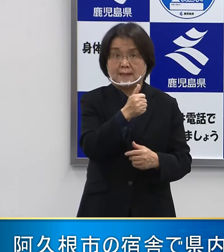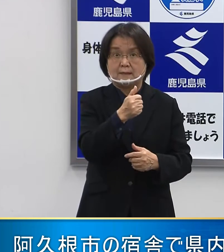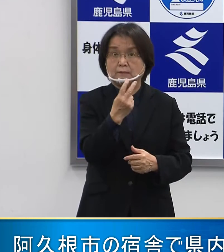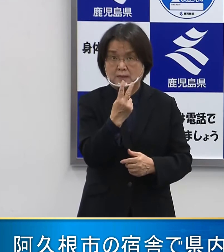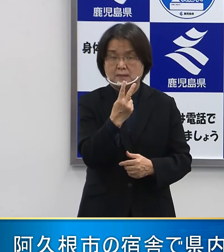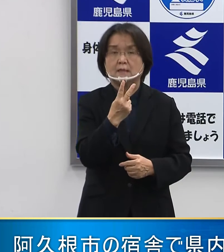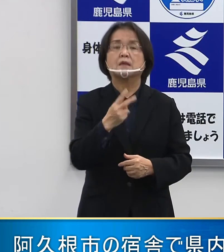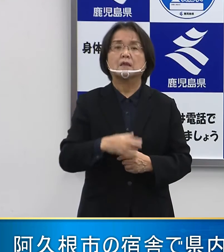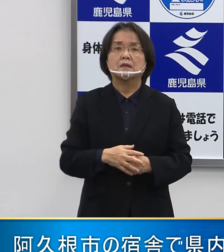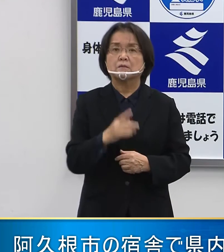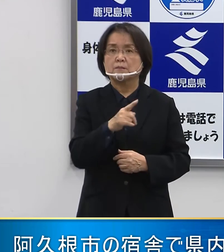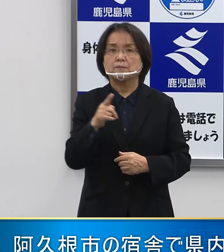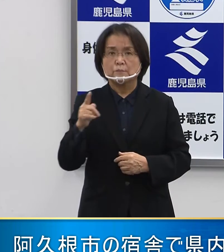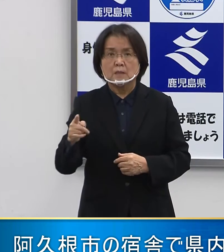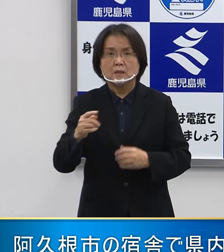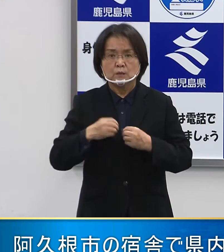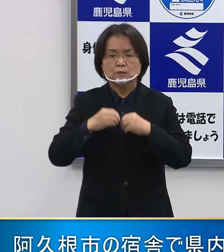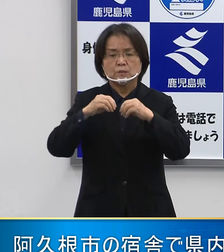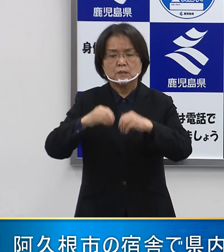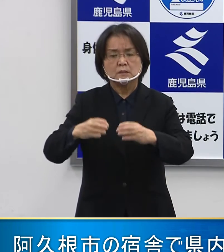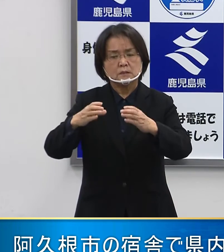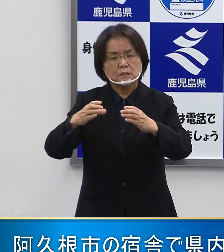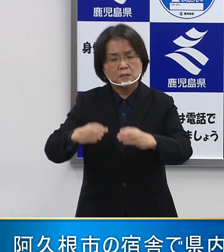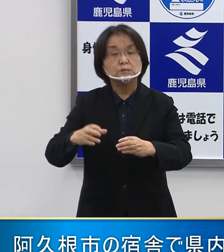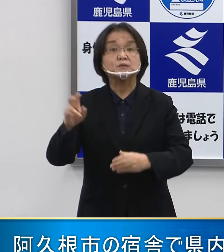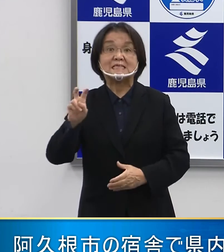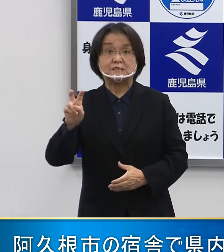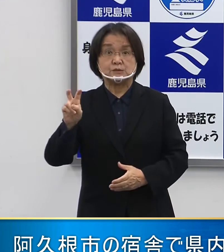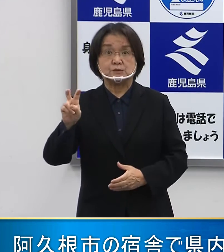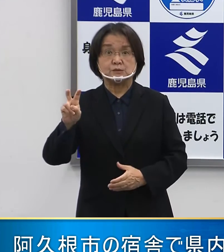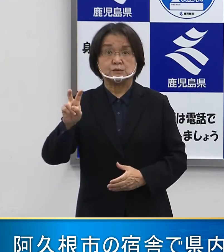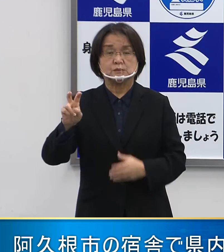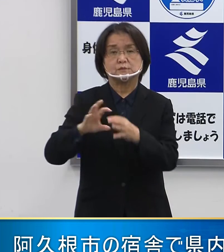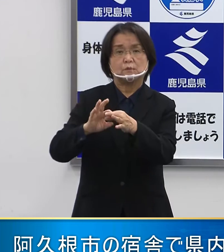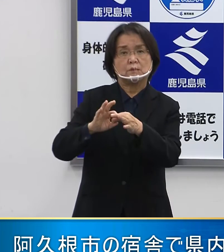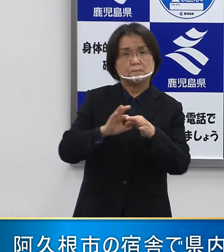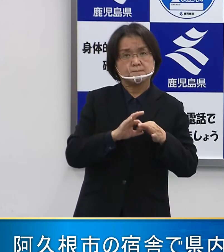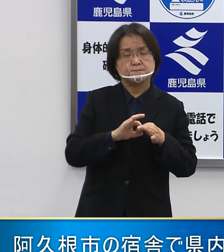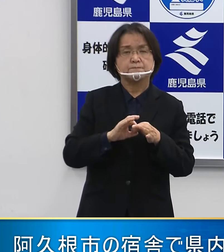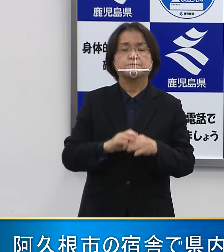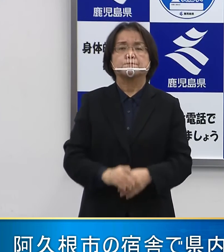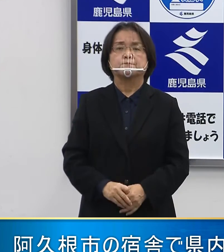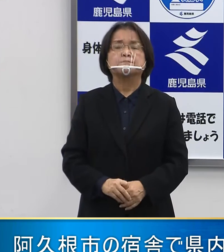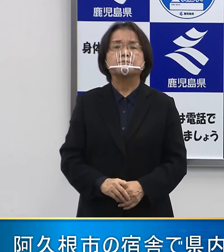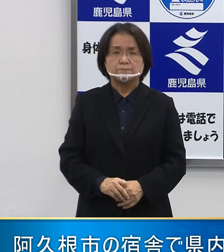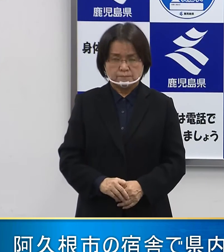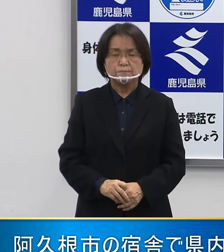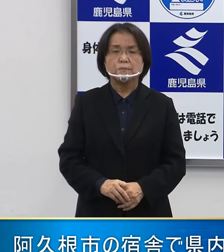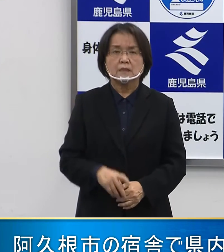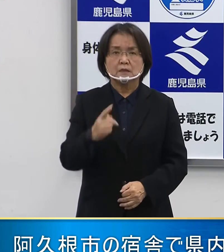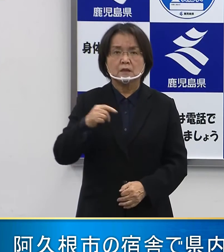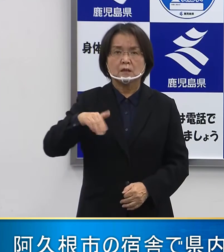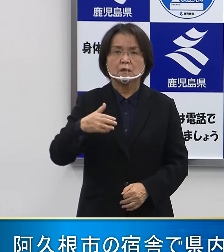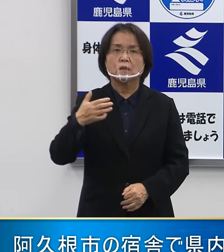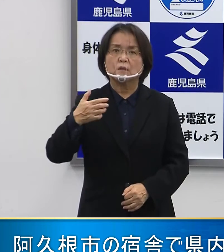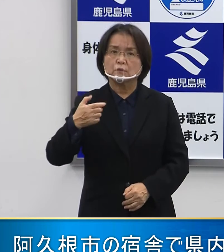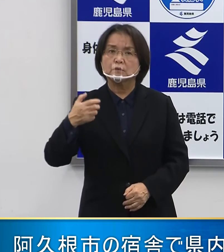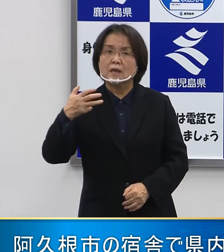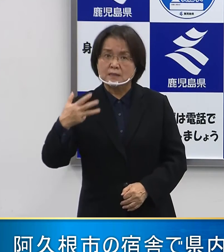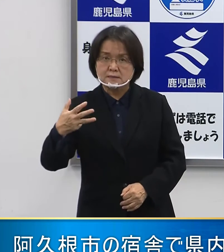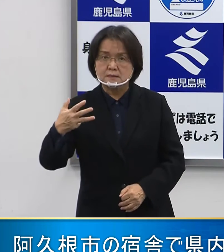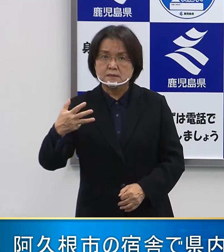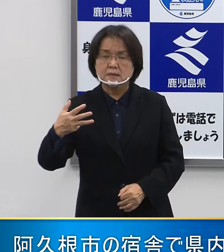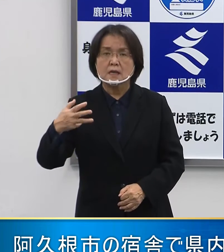方々はクラスター20関連となります1468キレイめの方は